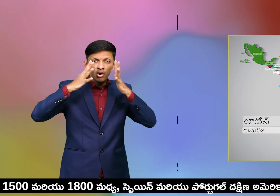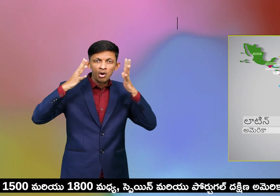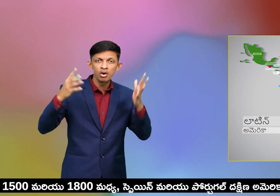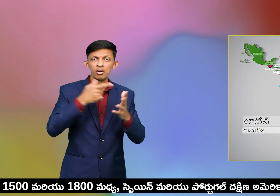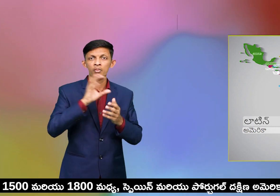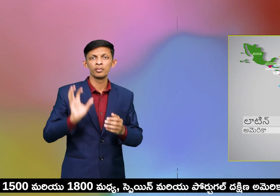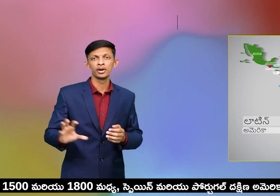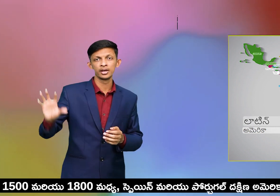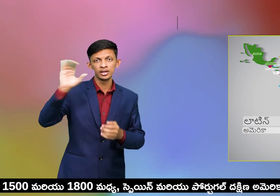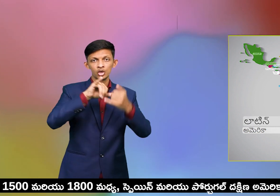పాలించాయి.